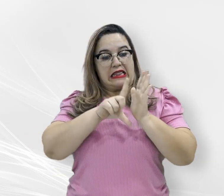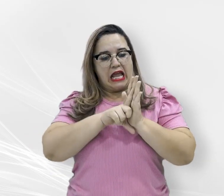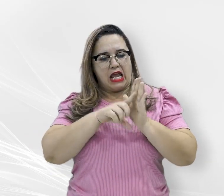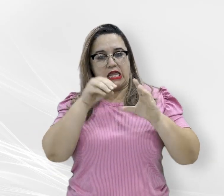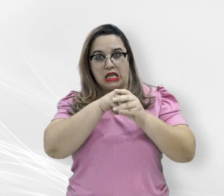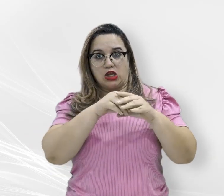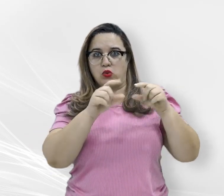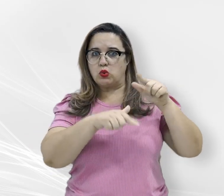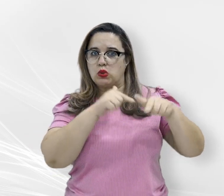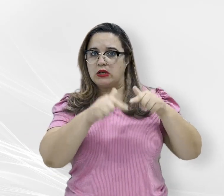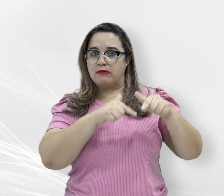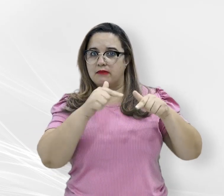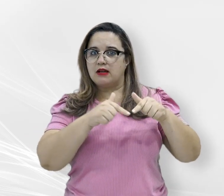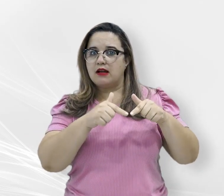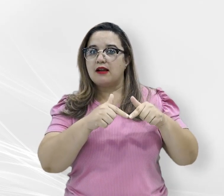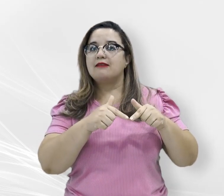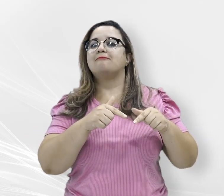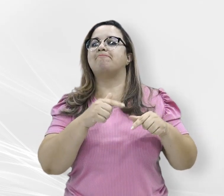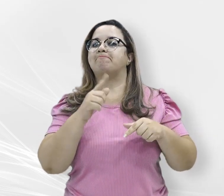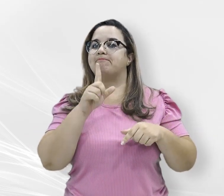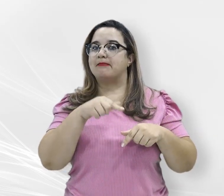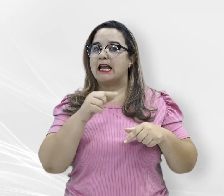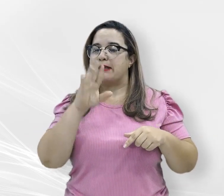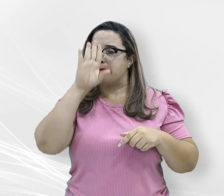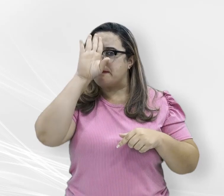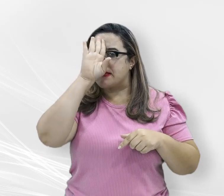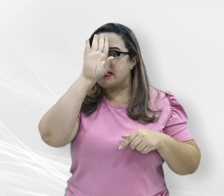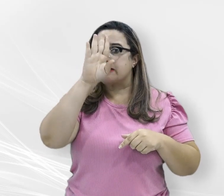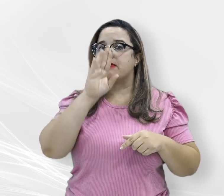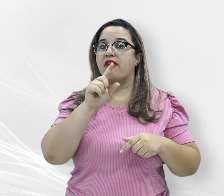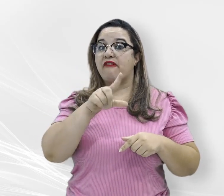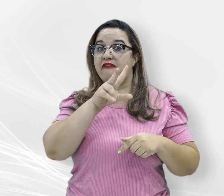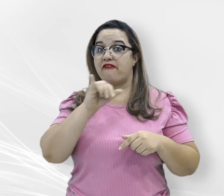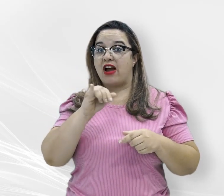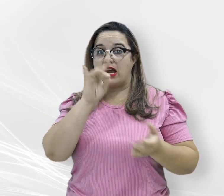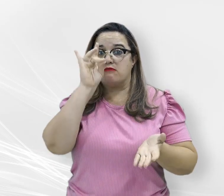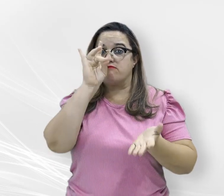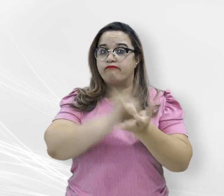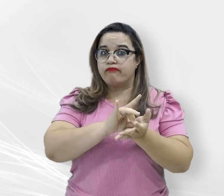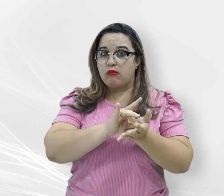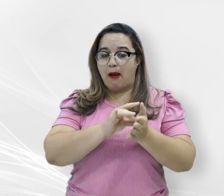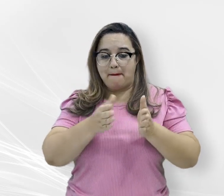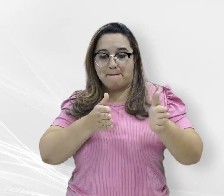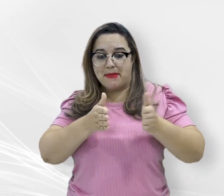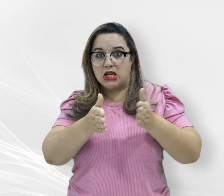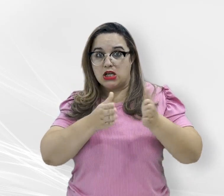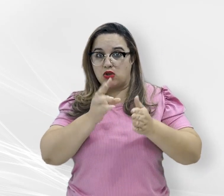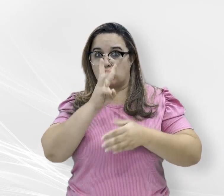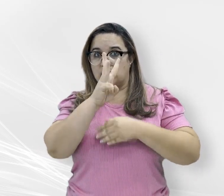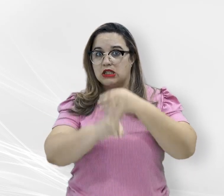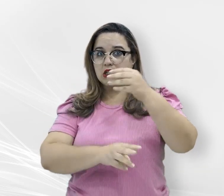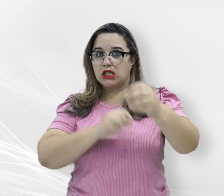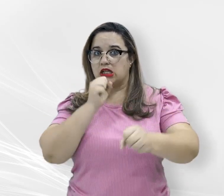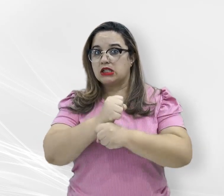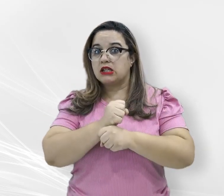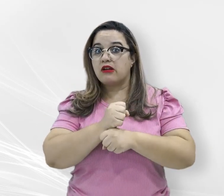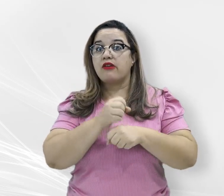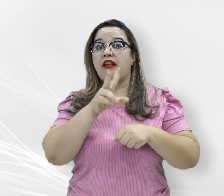e, portanto, precarizante, que, em princípio, vigorará por prazo determinado, 3 anos, e se destina